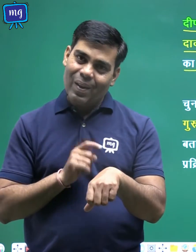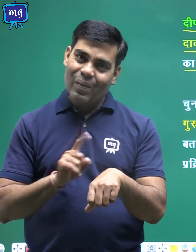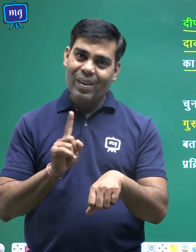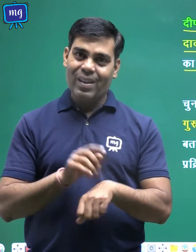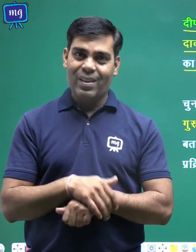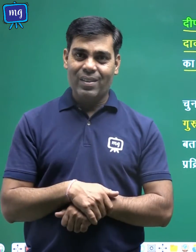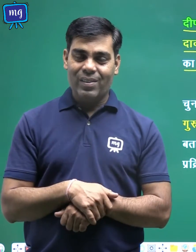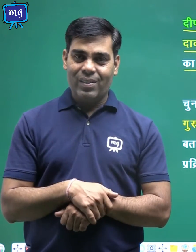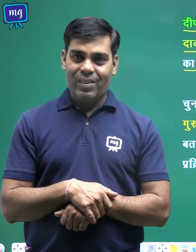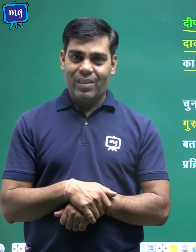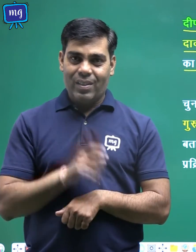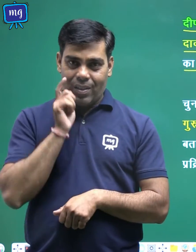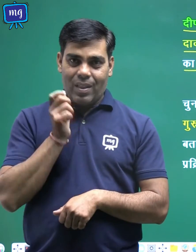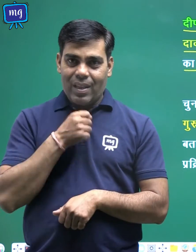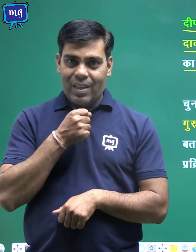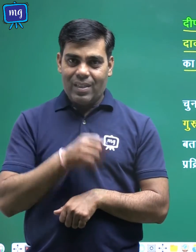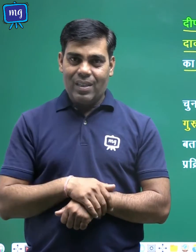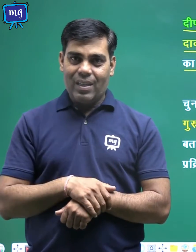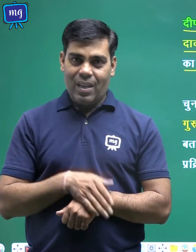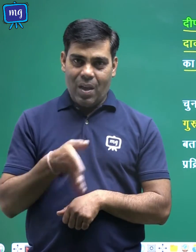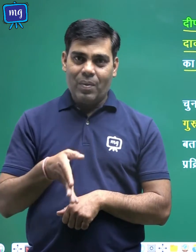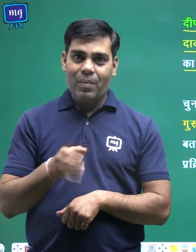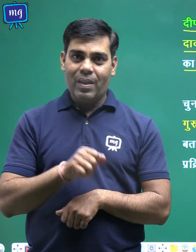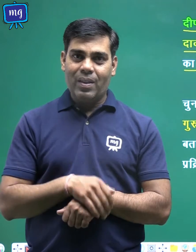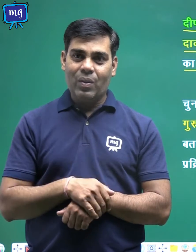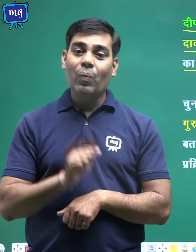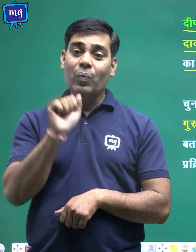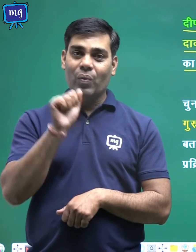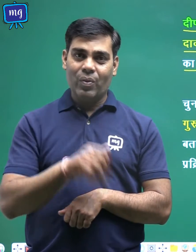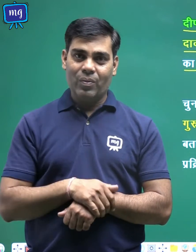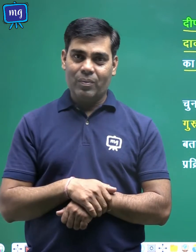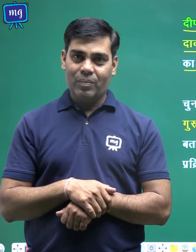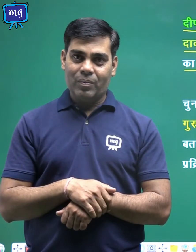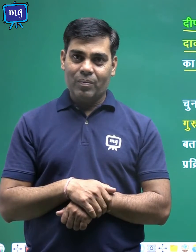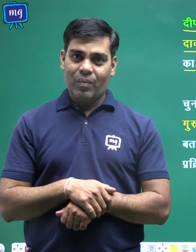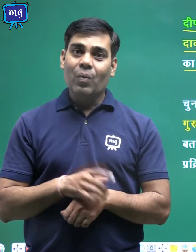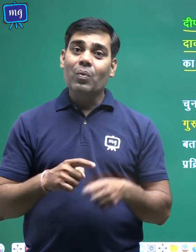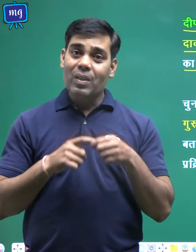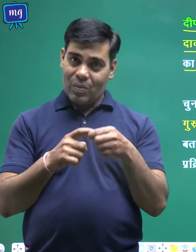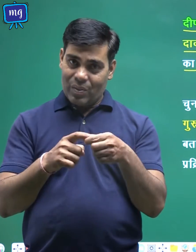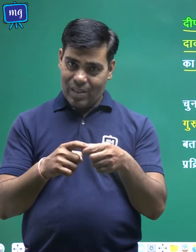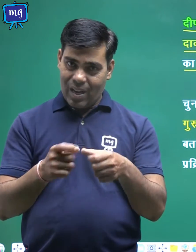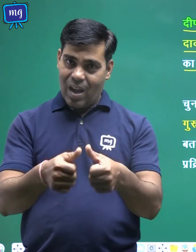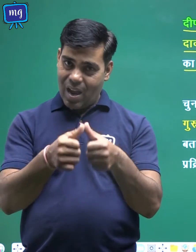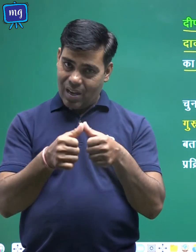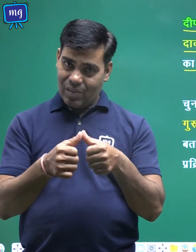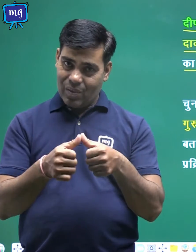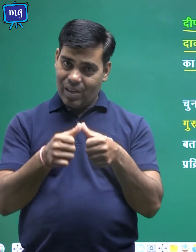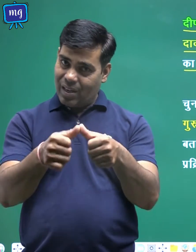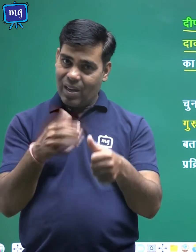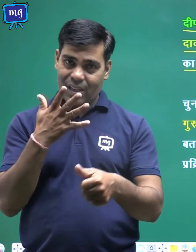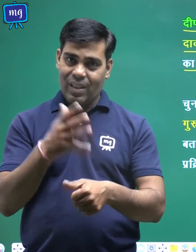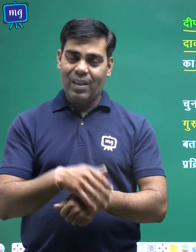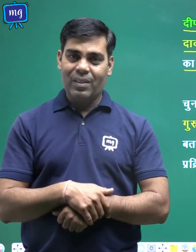है। दादाजी अभी भी उसको उसके प्रश्न का उत्तर नहीं दे रहे